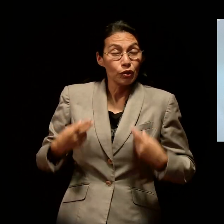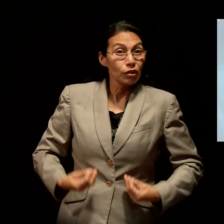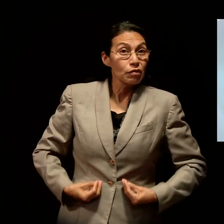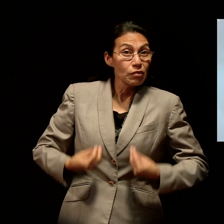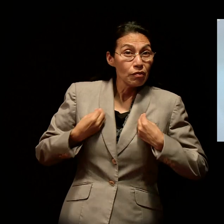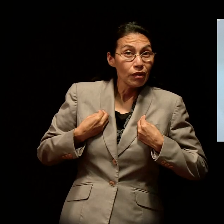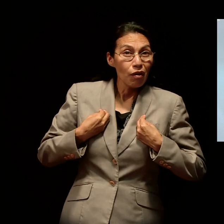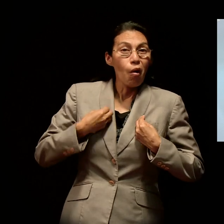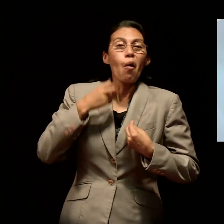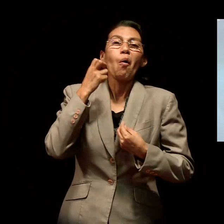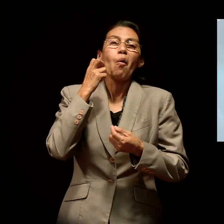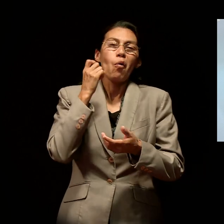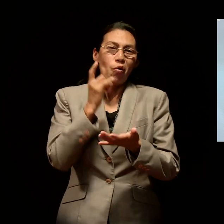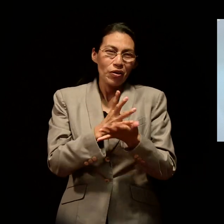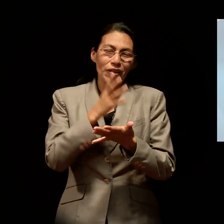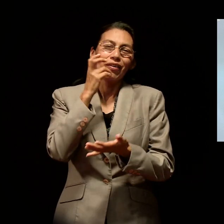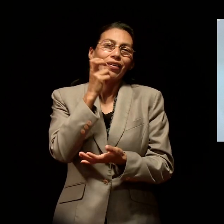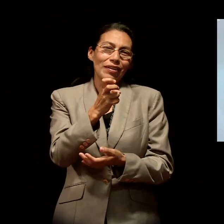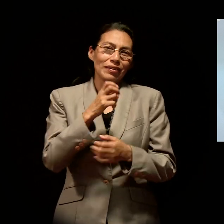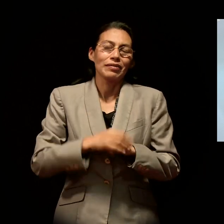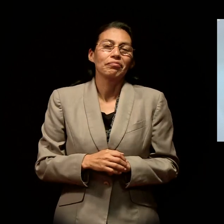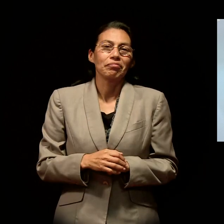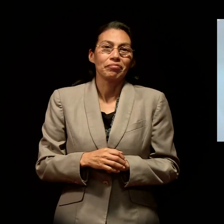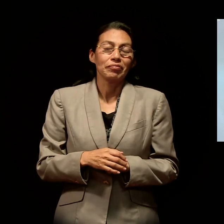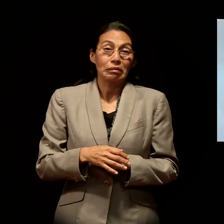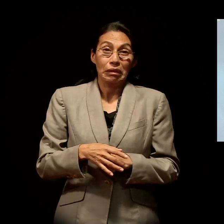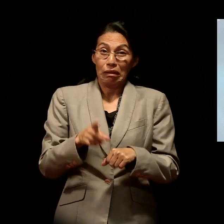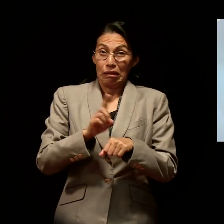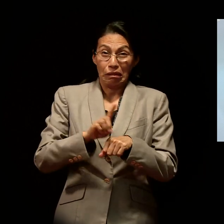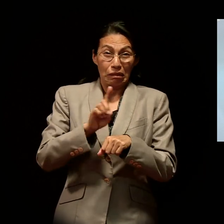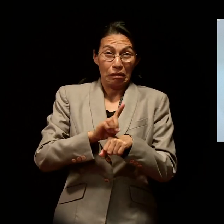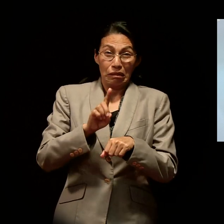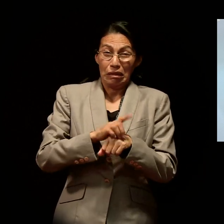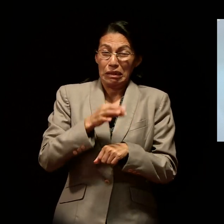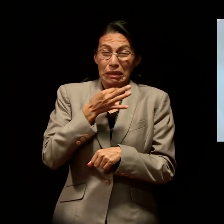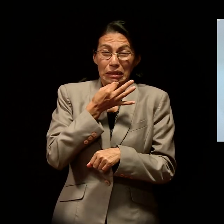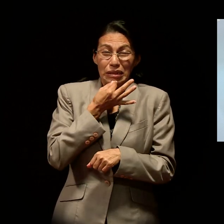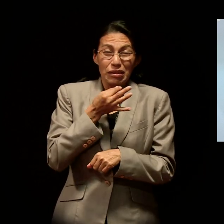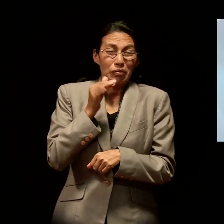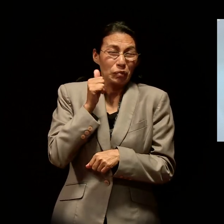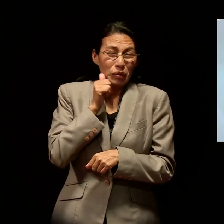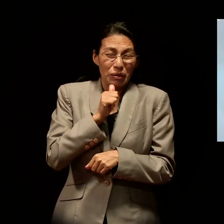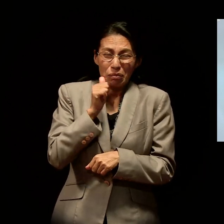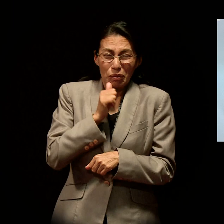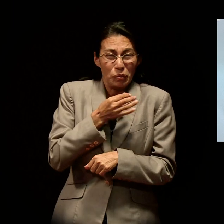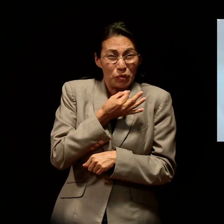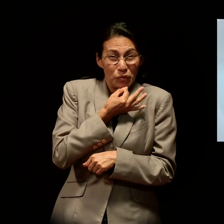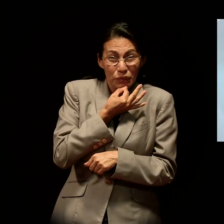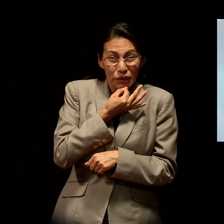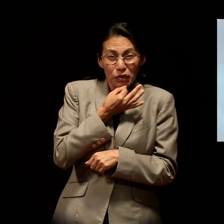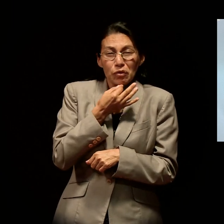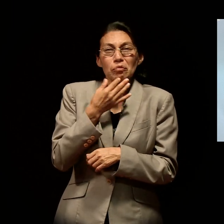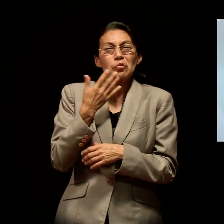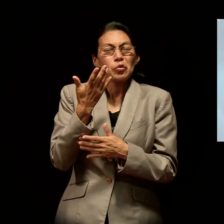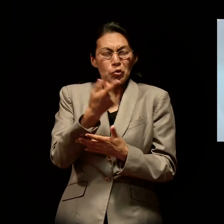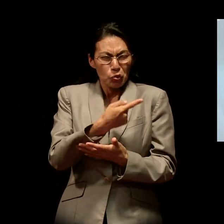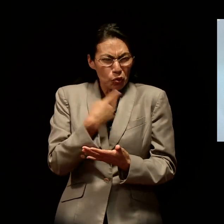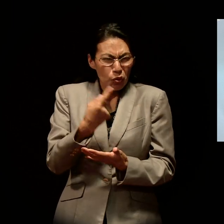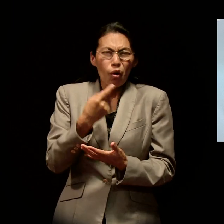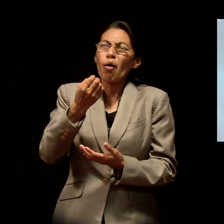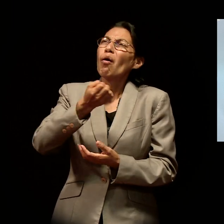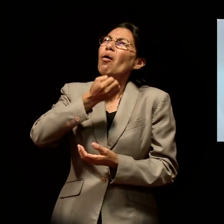cada minuto es una oportunidad para decirle a Dios Juan grande es él